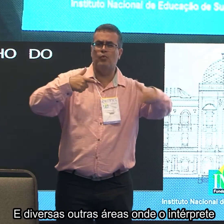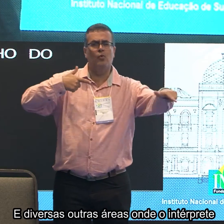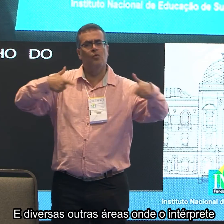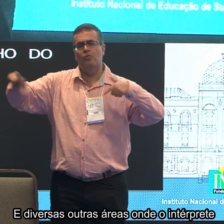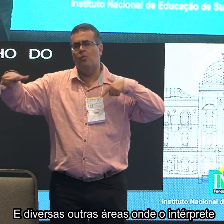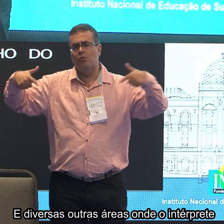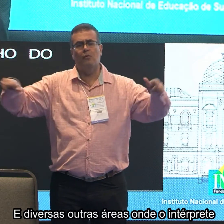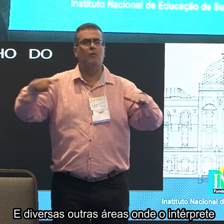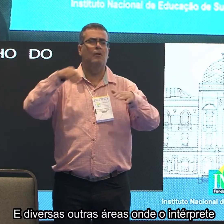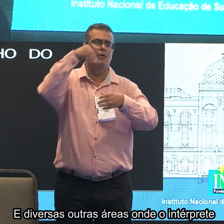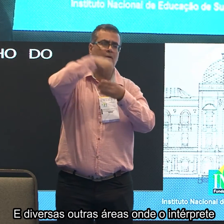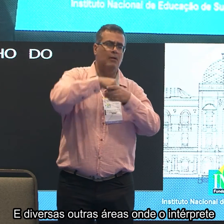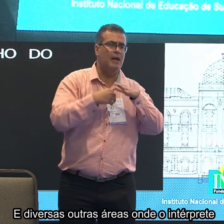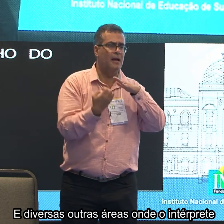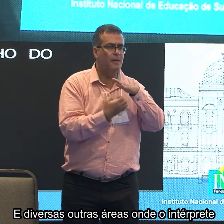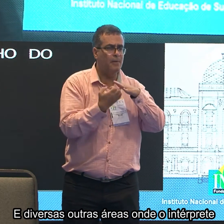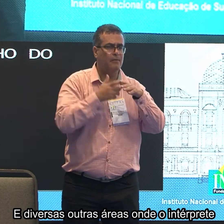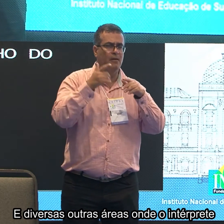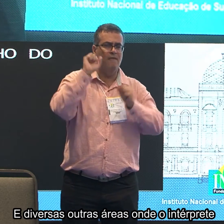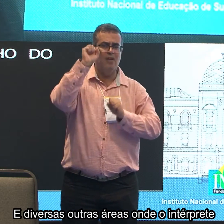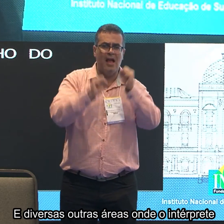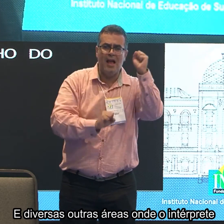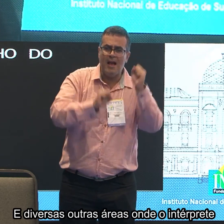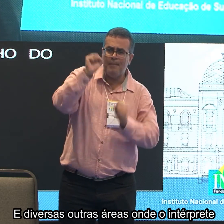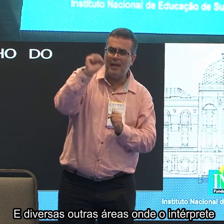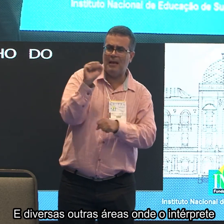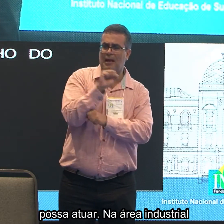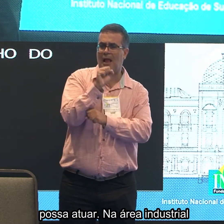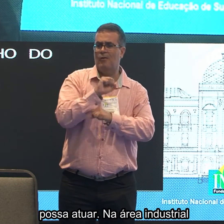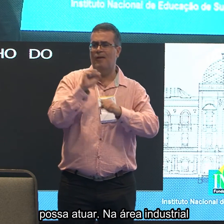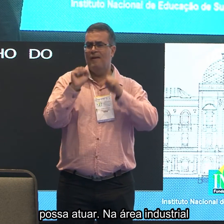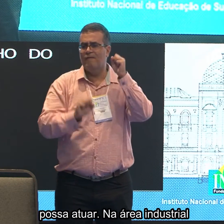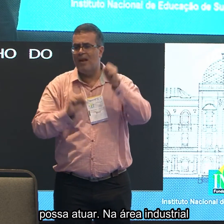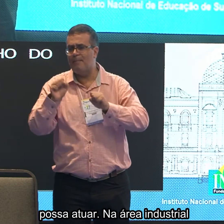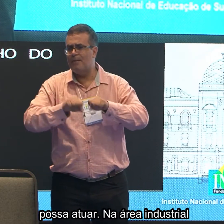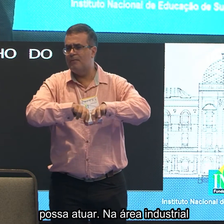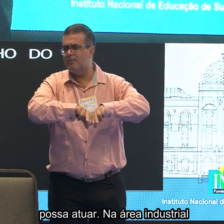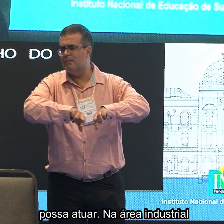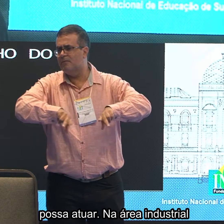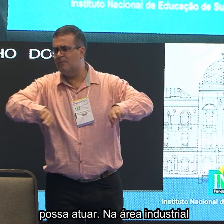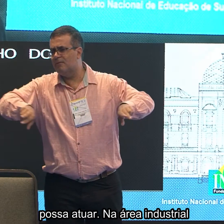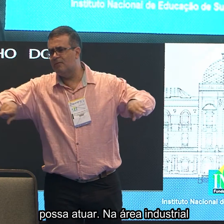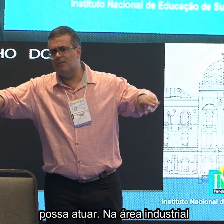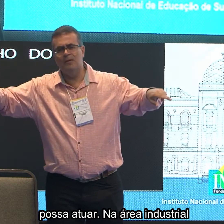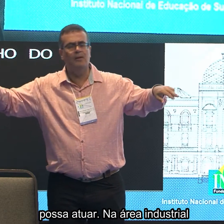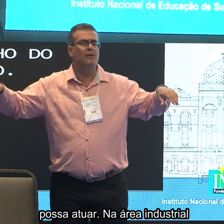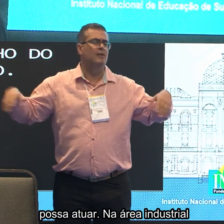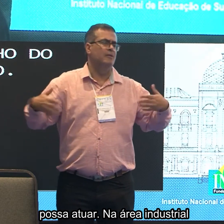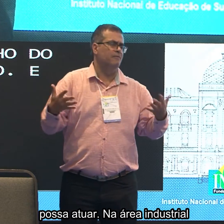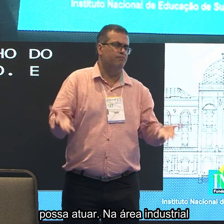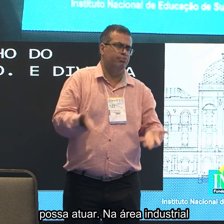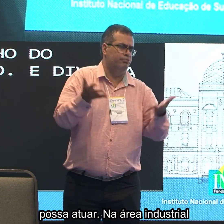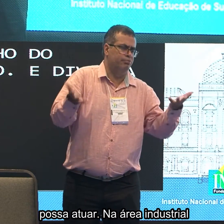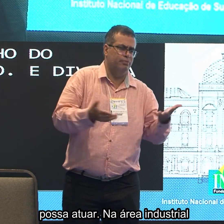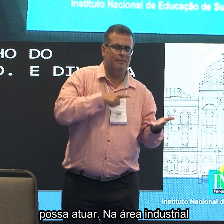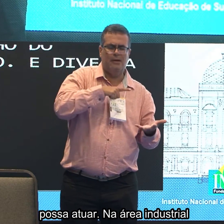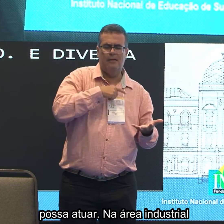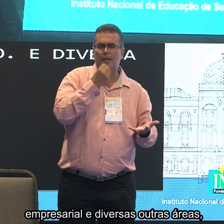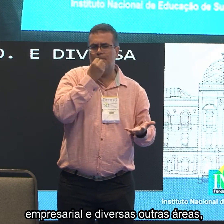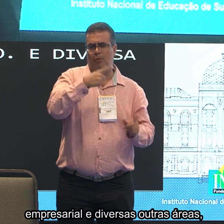E diversas outras áreas onde o intérprete possa atuar. Área industrial, Na área industrial, na área